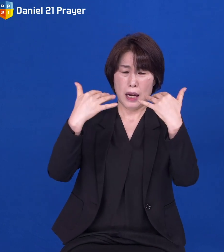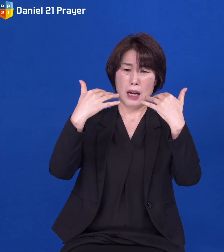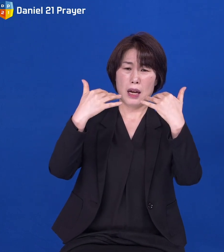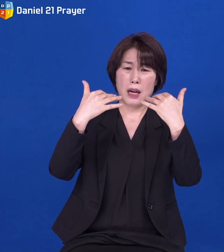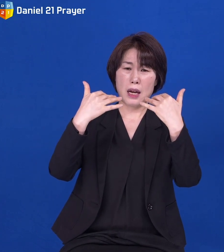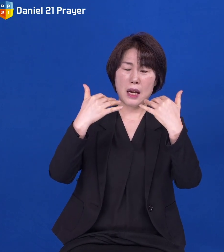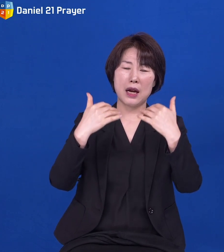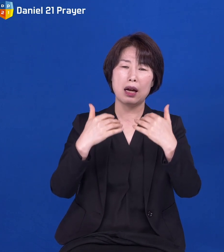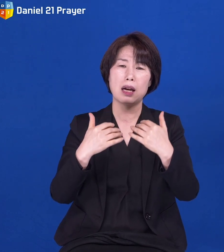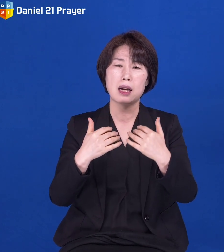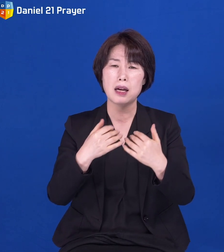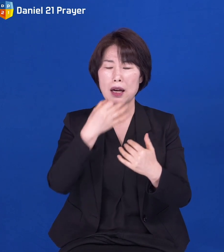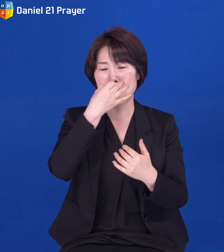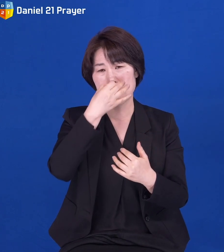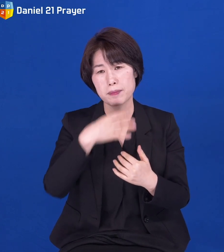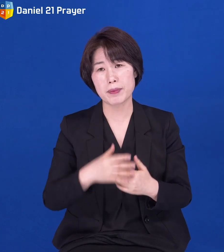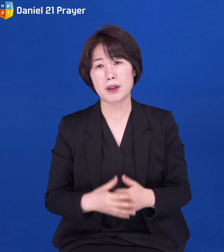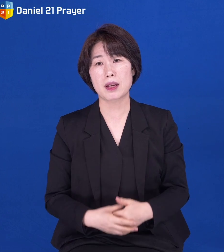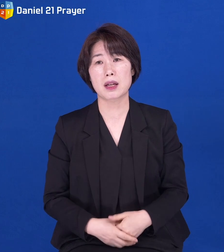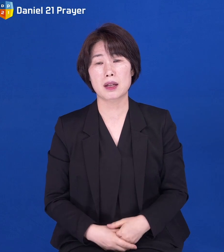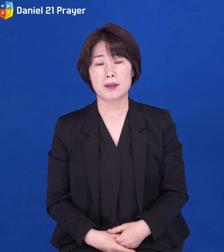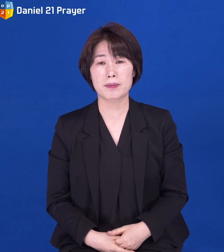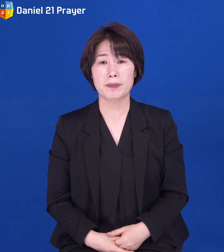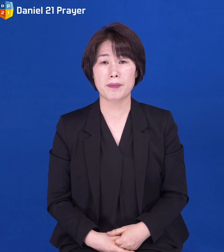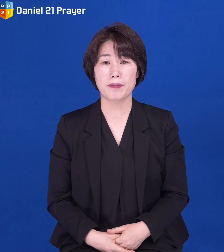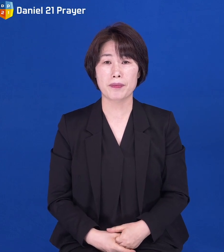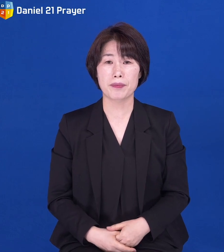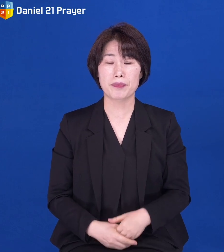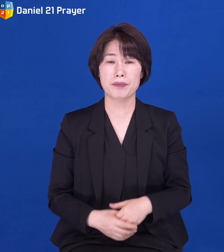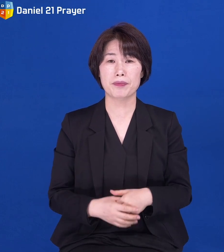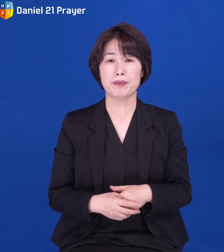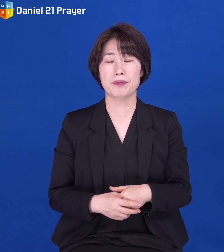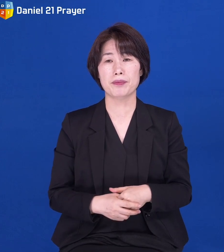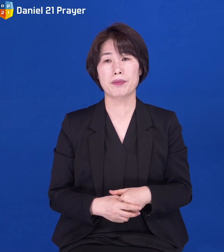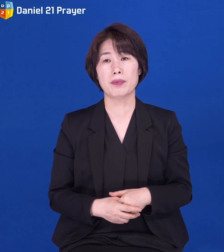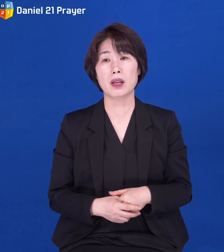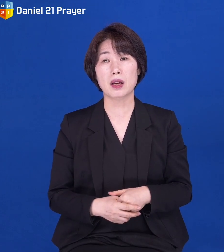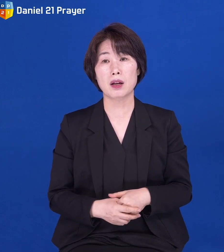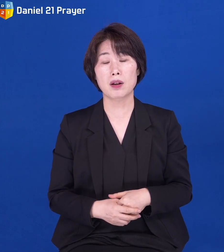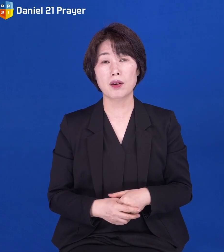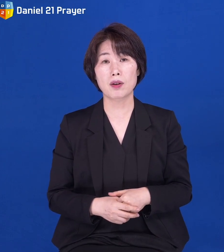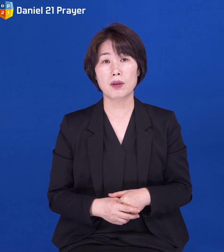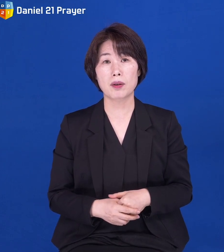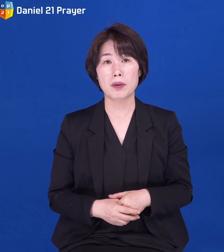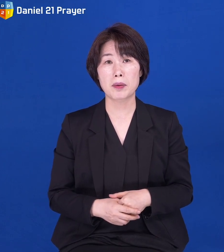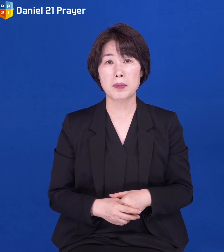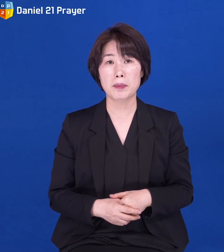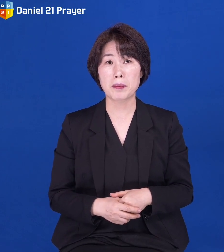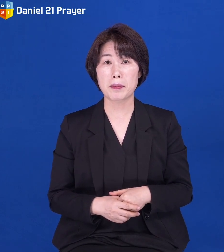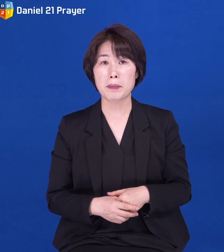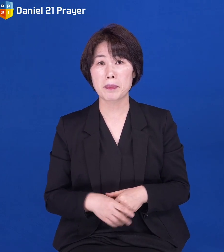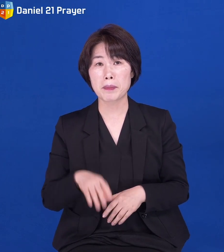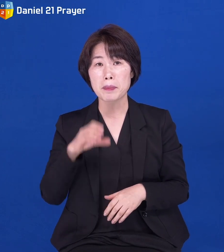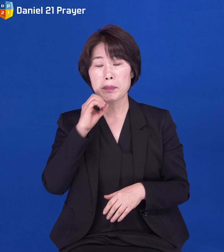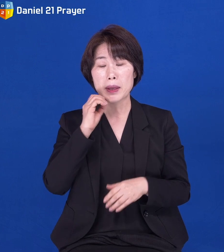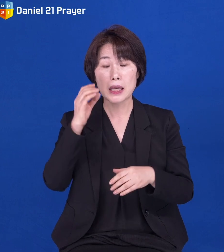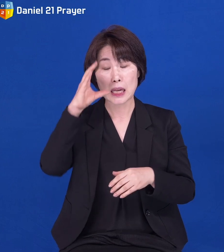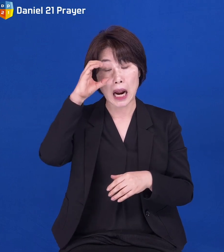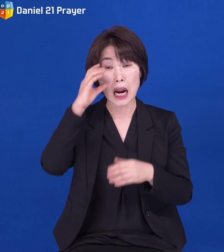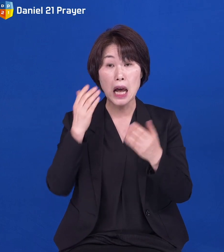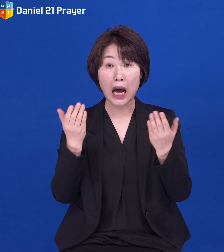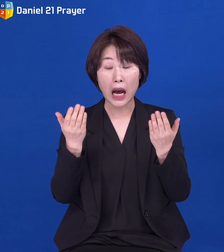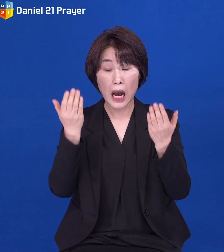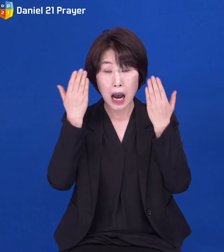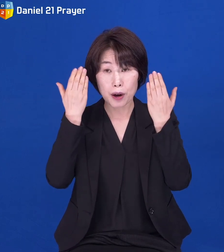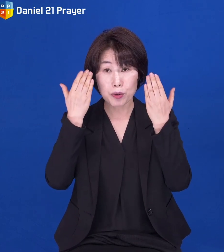모임이 있어서 저희 미랄학교 다니고 있는데요. 갔더니 그 어머니가 요즘 미니 엄마는 사람들이 안